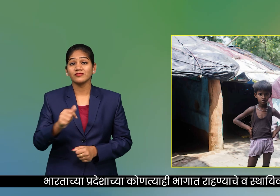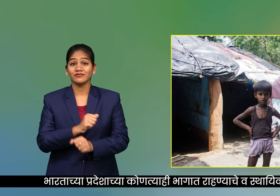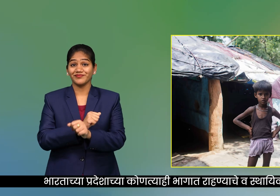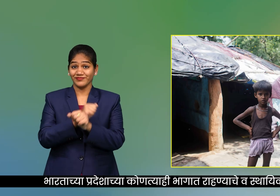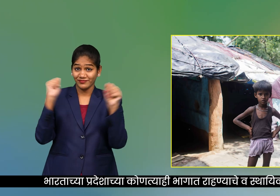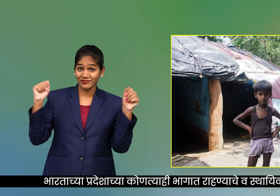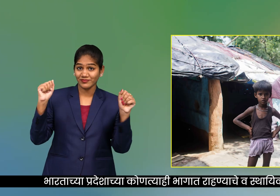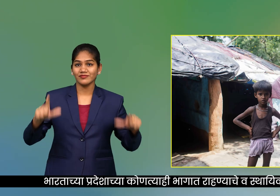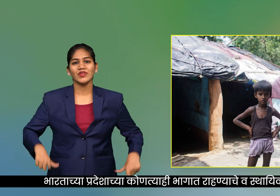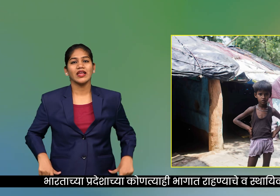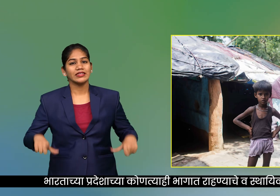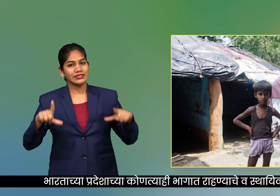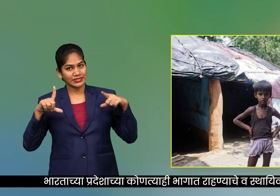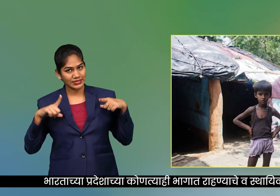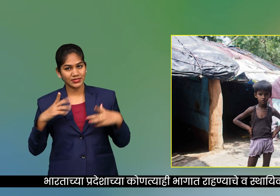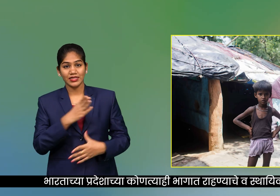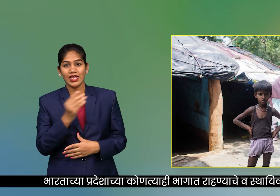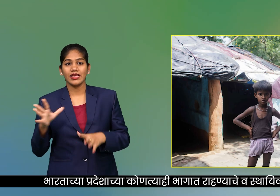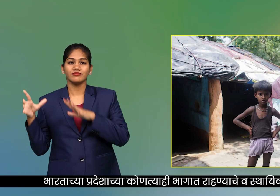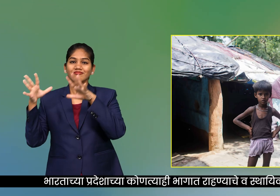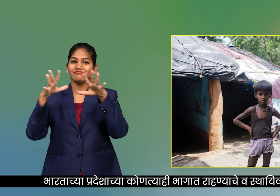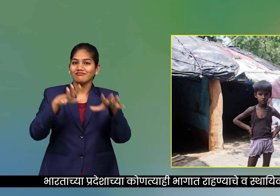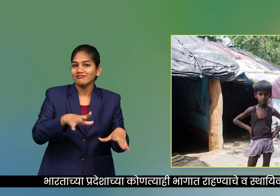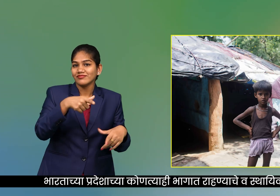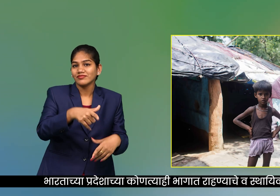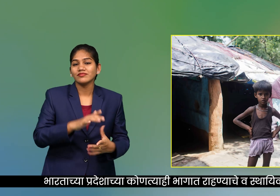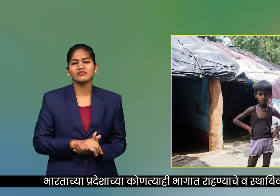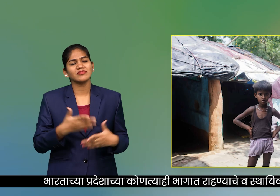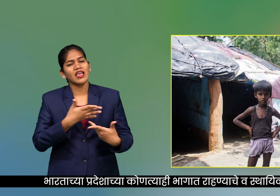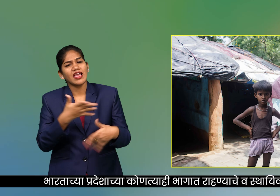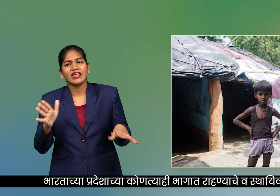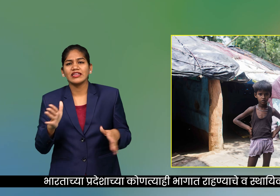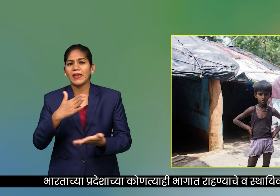भारताच्या प्रदेशाच्या कोणत्याही भागात राहण्याचे व स्थायी होण्याचे स्वातंत्र्य.